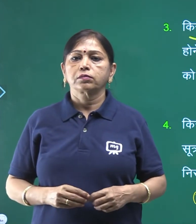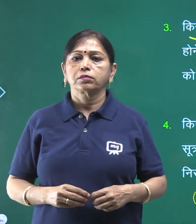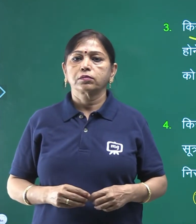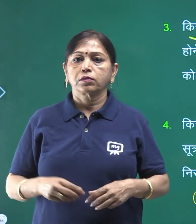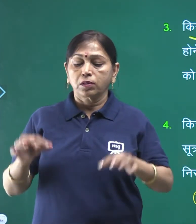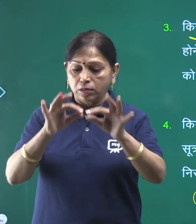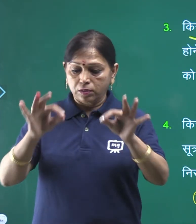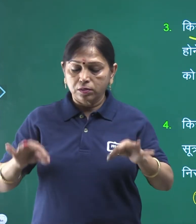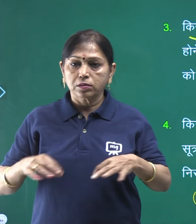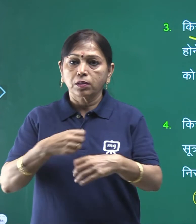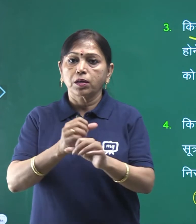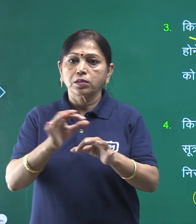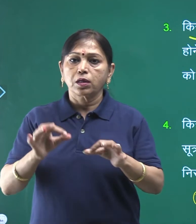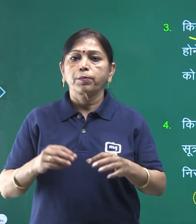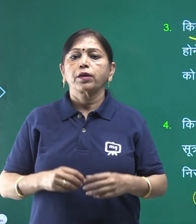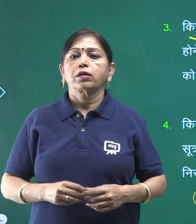संरचना में